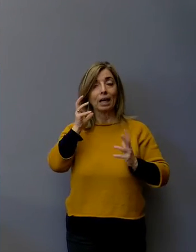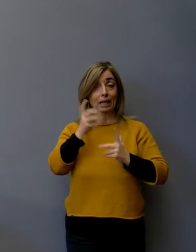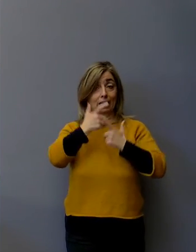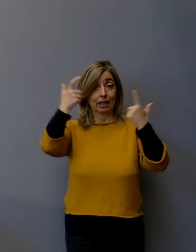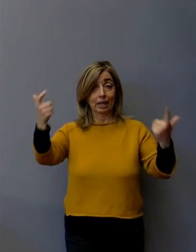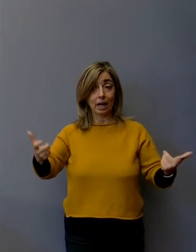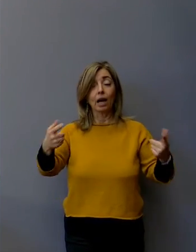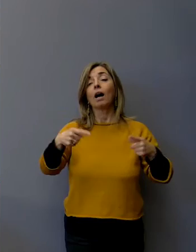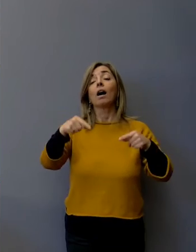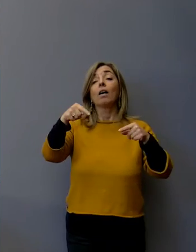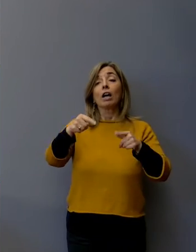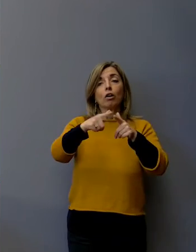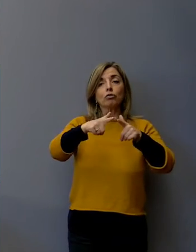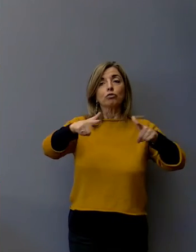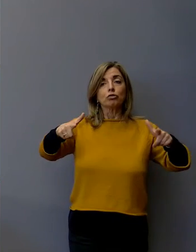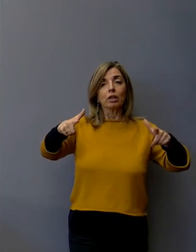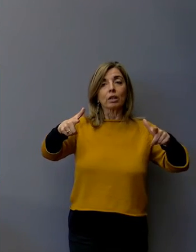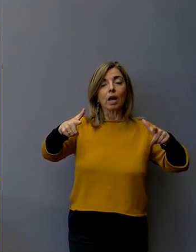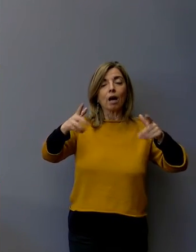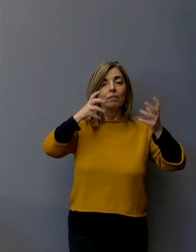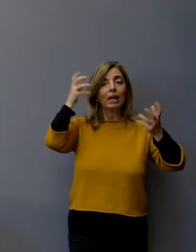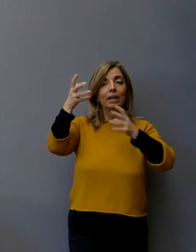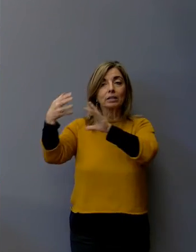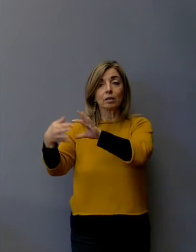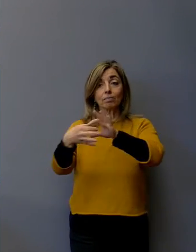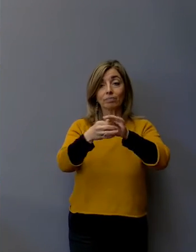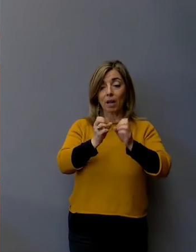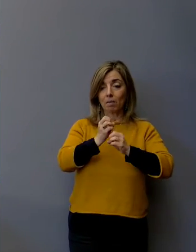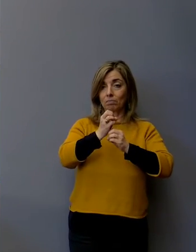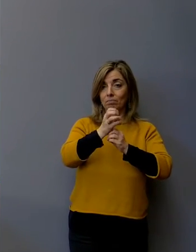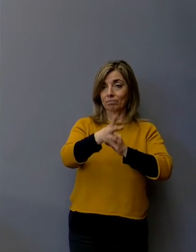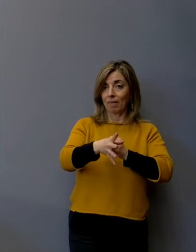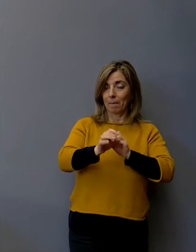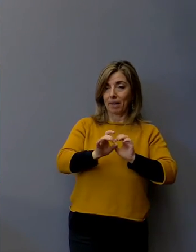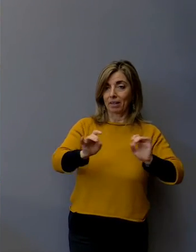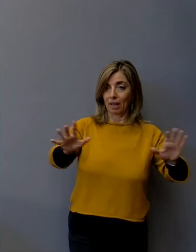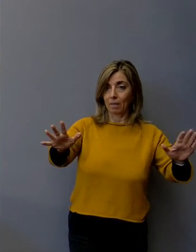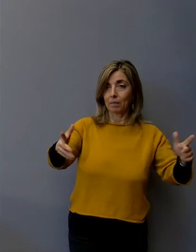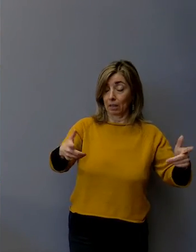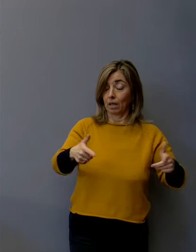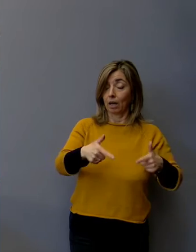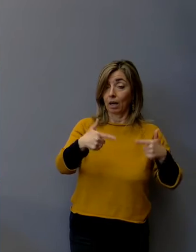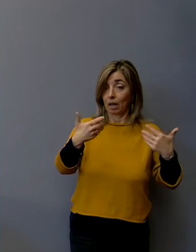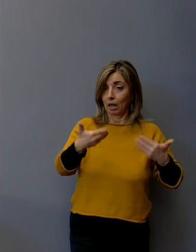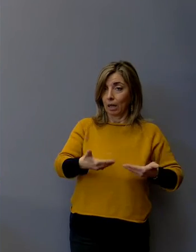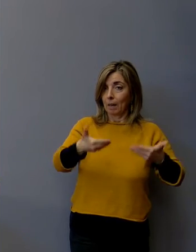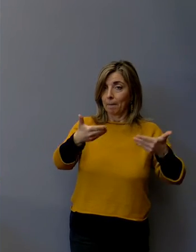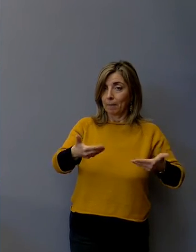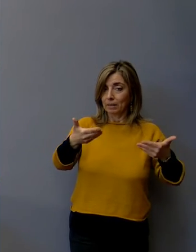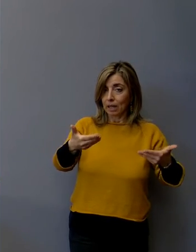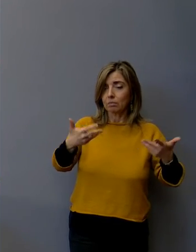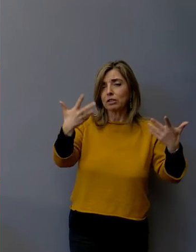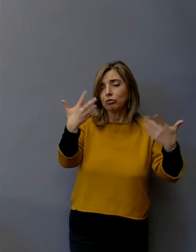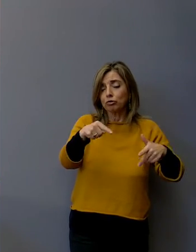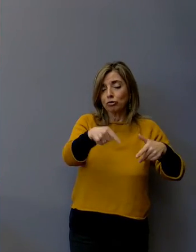sensibile sulla nostra città si è un po perché si è innestata su una crisi già in atto un po perché le comunità che vivono di e